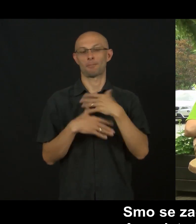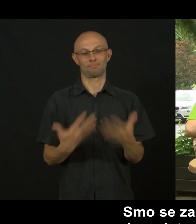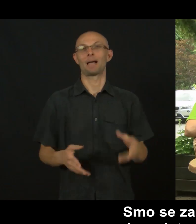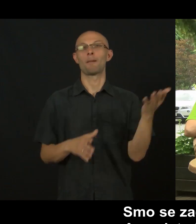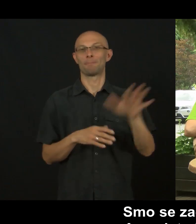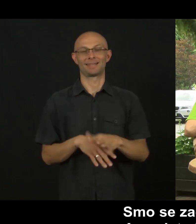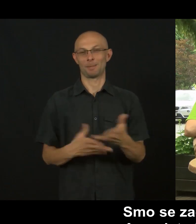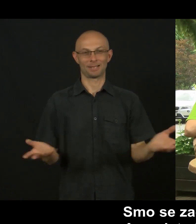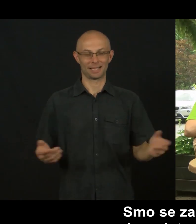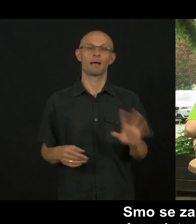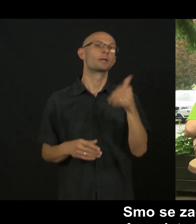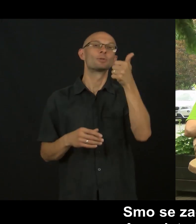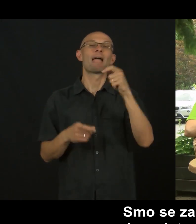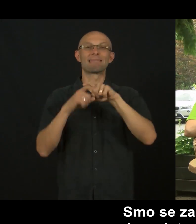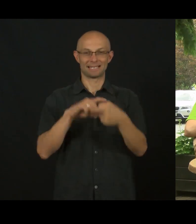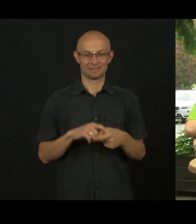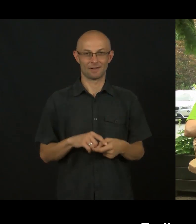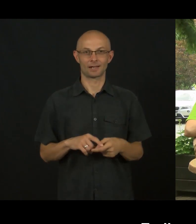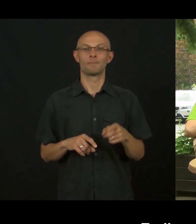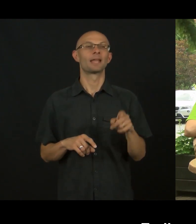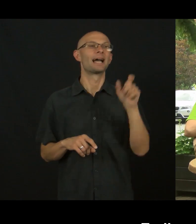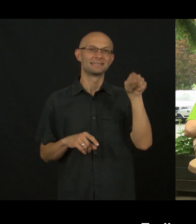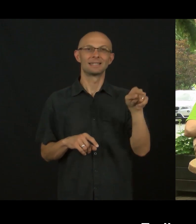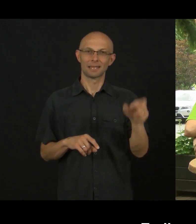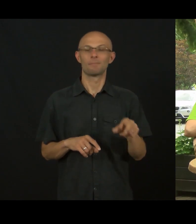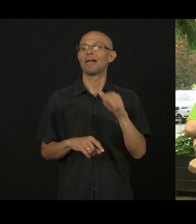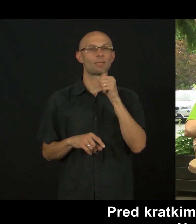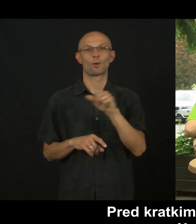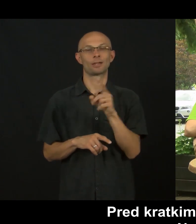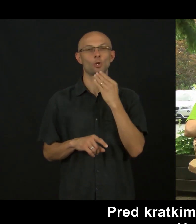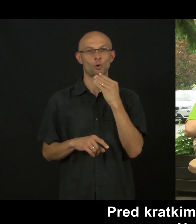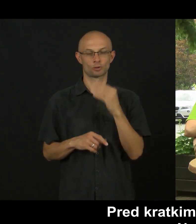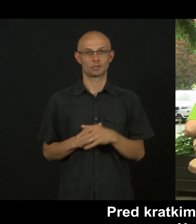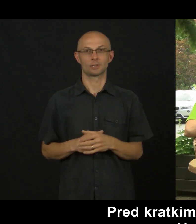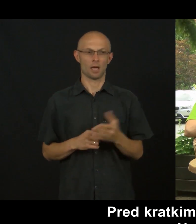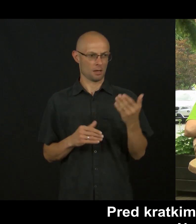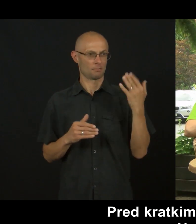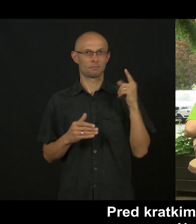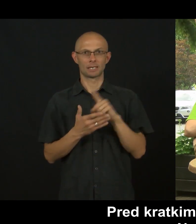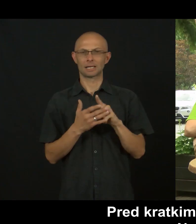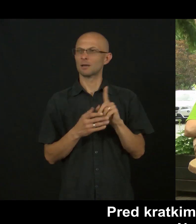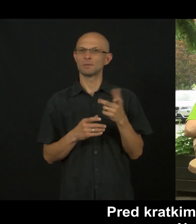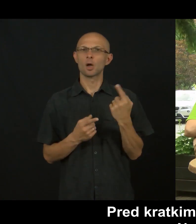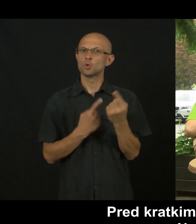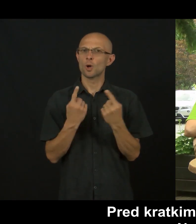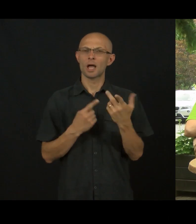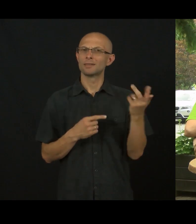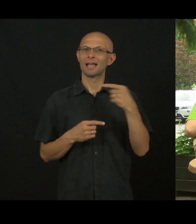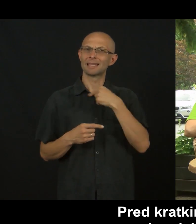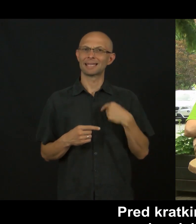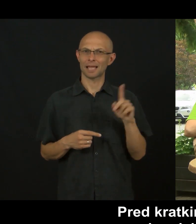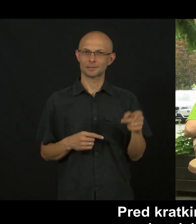tlej. Ampak to je samo ena stvar, z njim nikoli dolg čas. Pred kratkim te je nekaj dogajalo, nekaj na